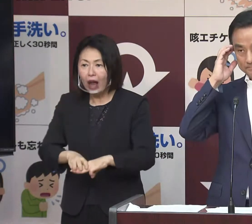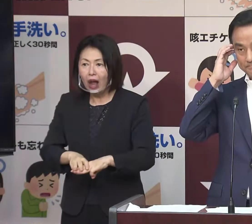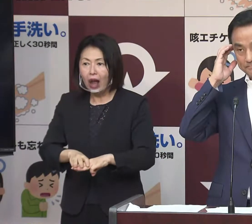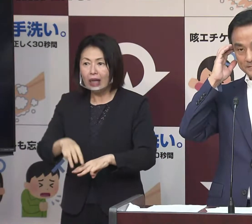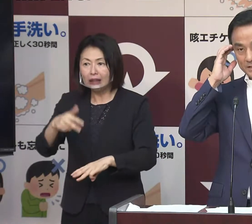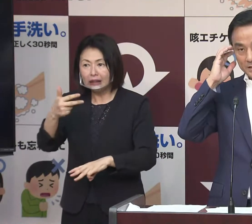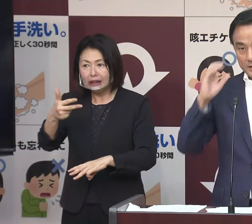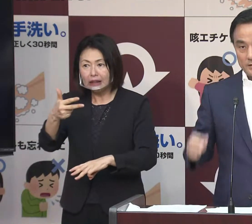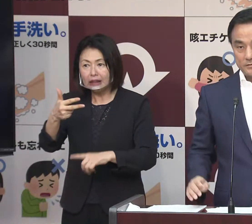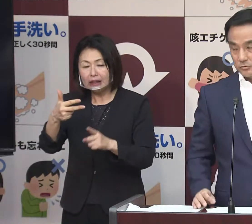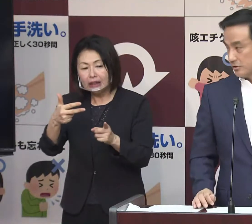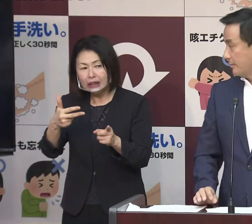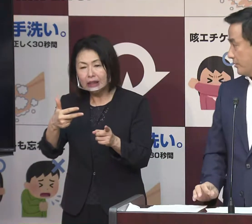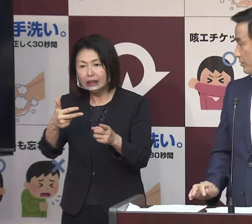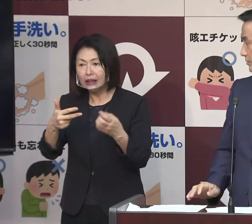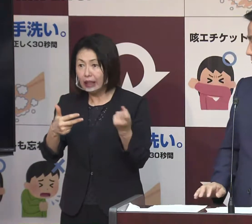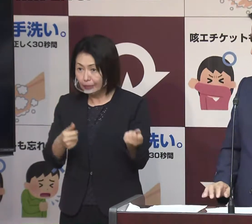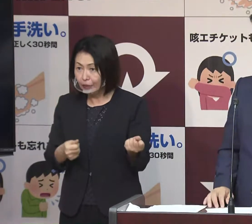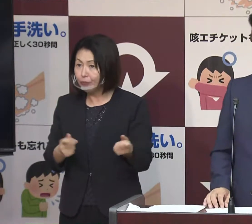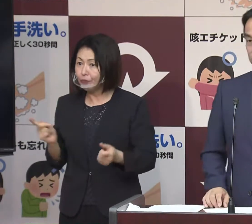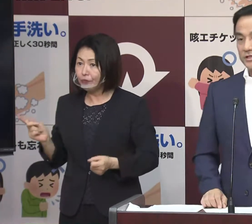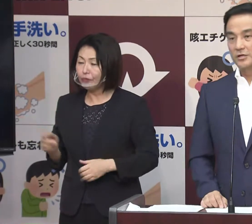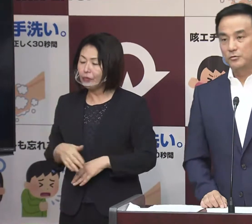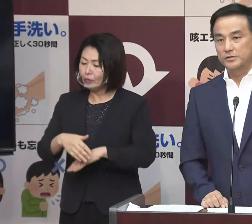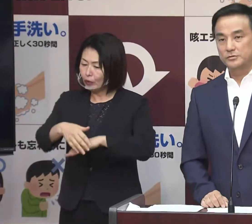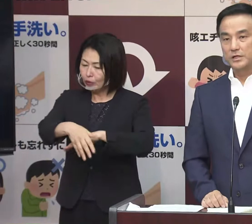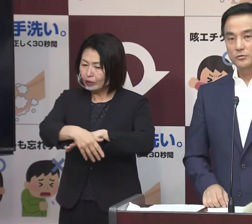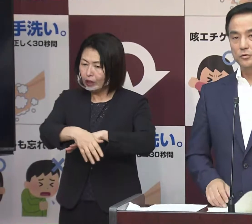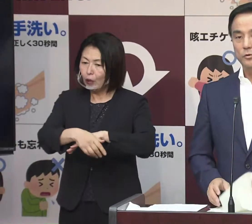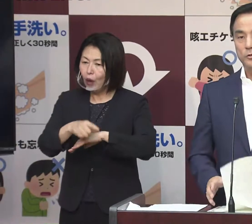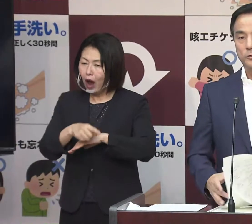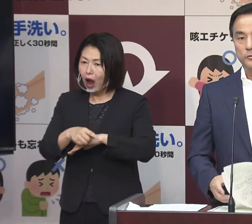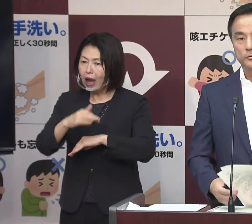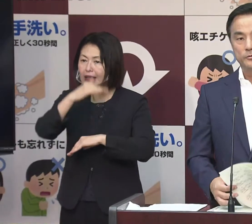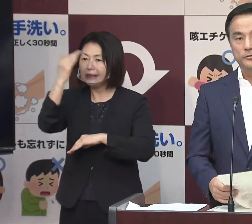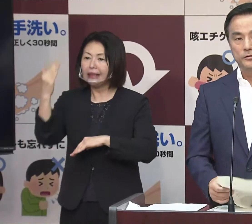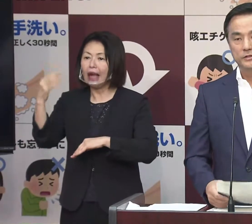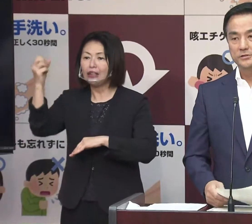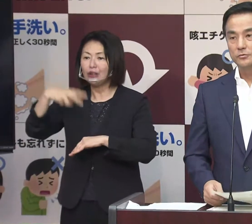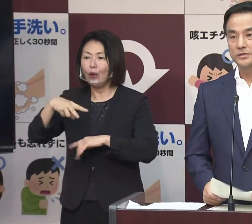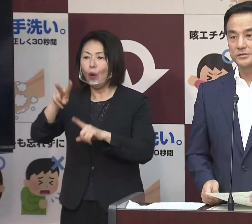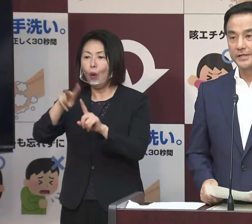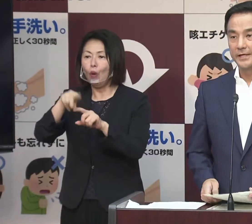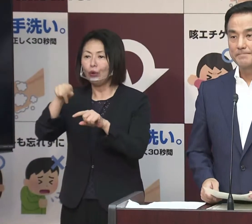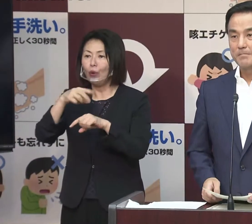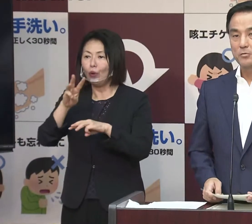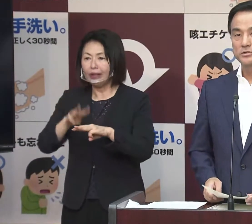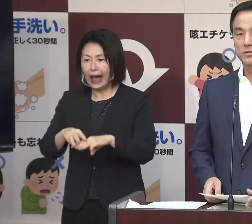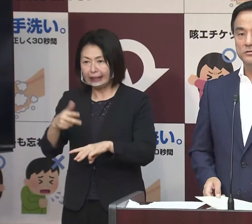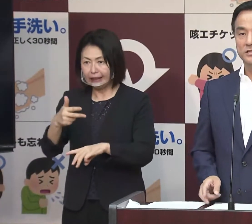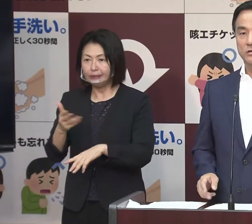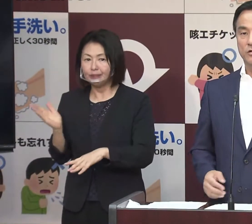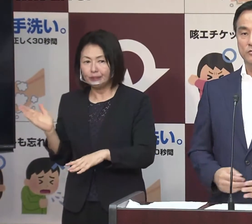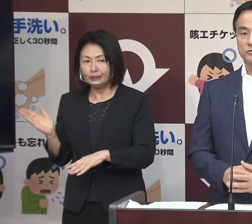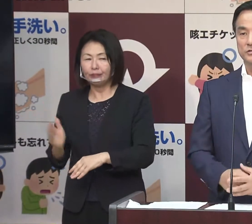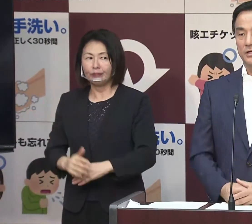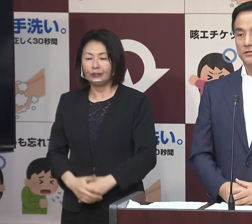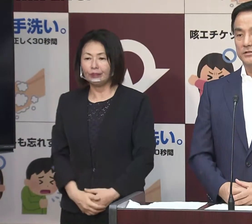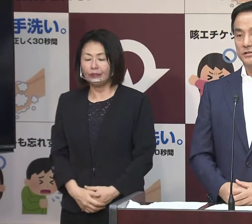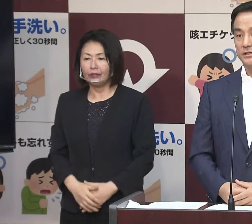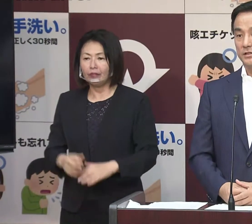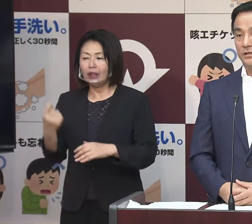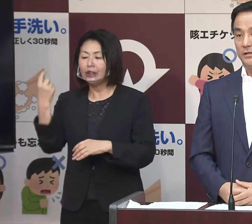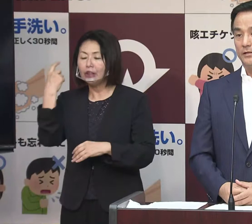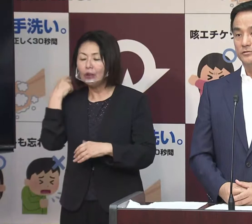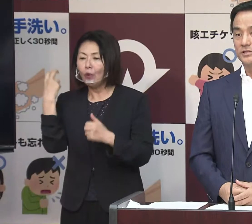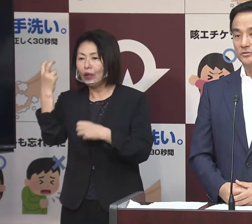らう、そういうことですか。 そうですね、これ窓口をそのようにしております。 昨日ですね、まあ、こうした音声検査を行うことについては